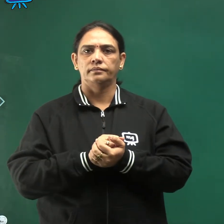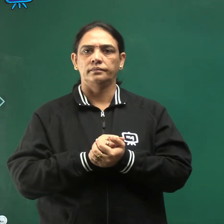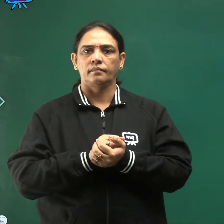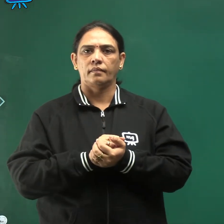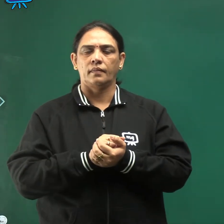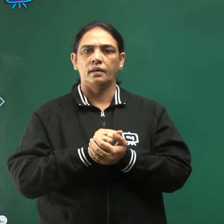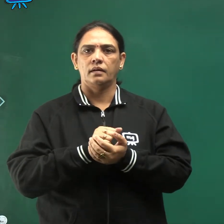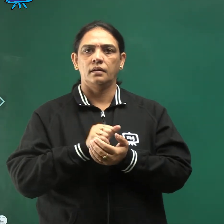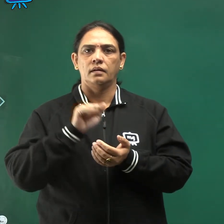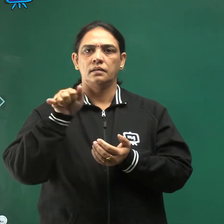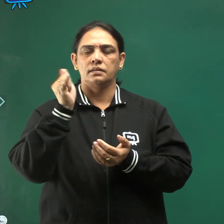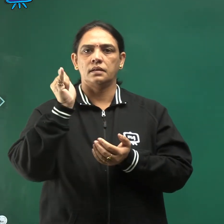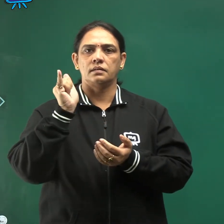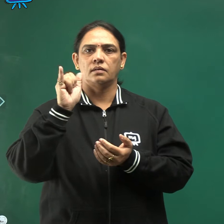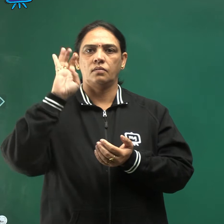6400